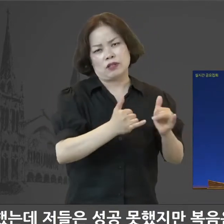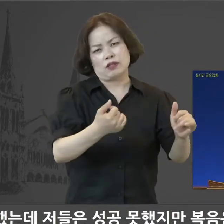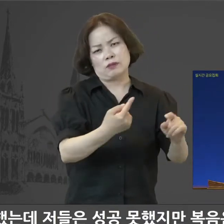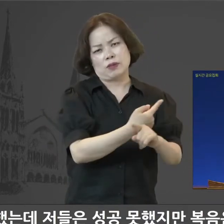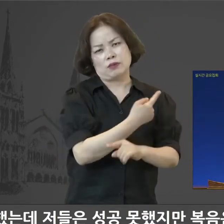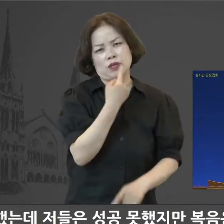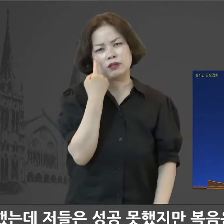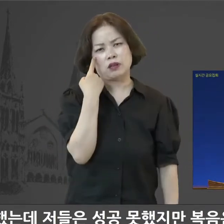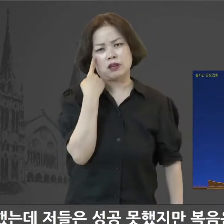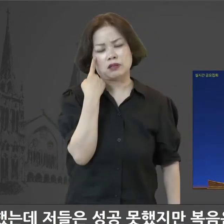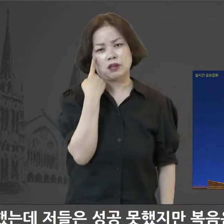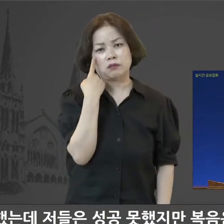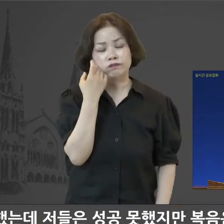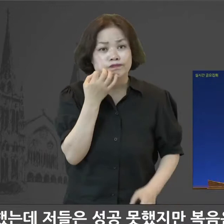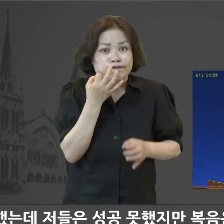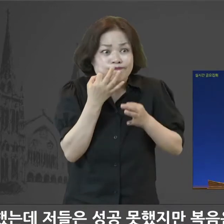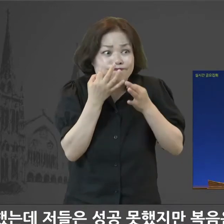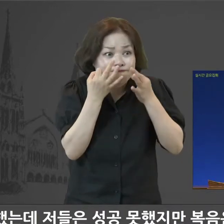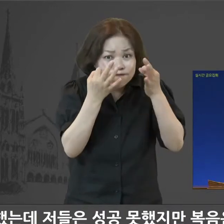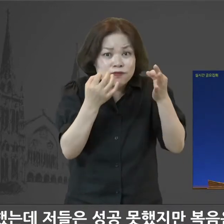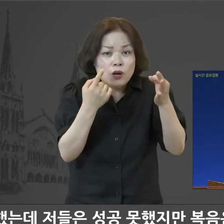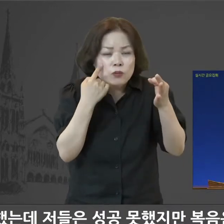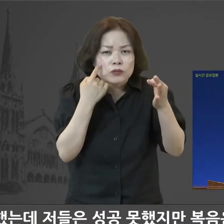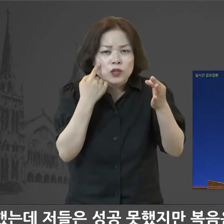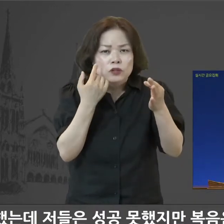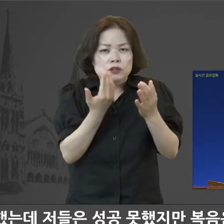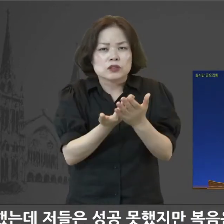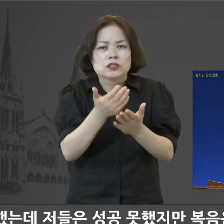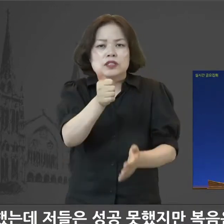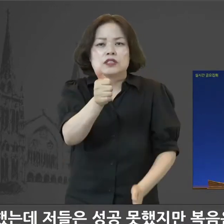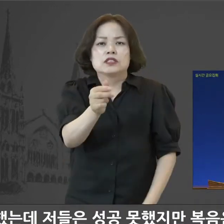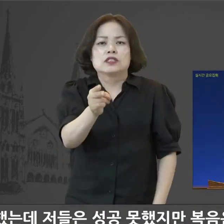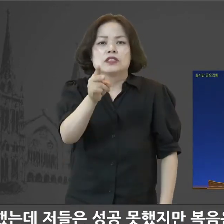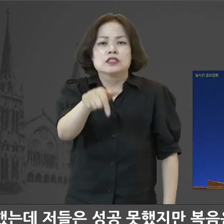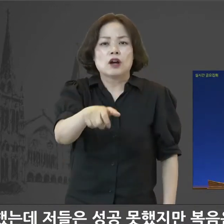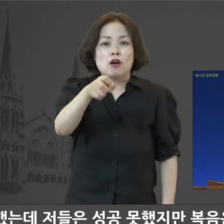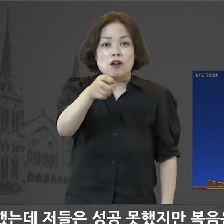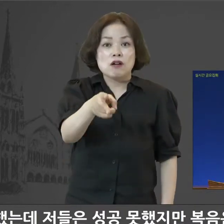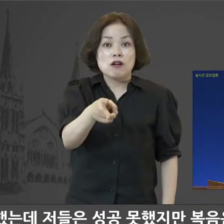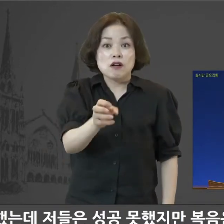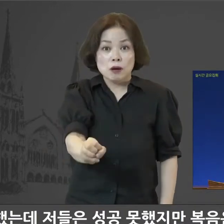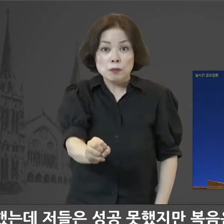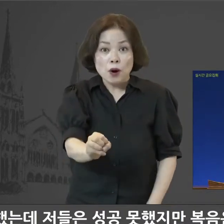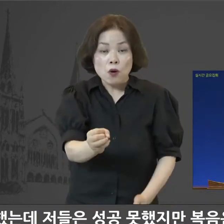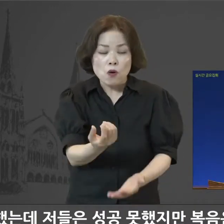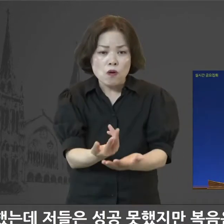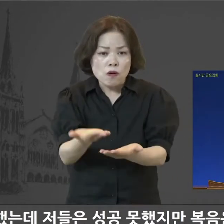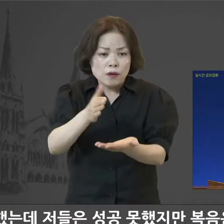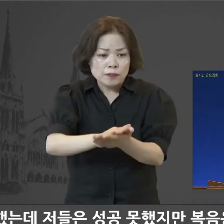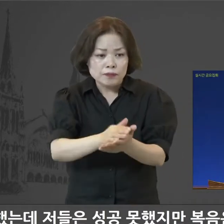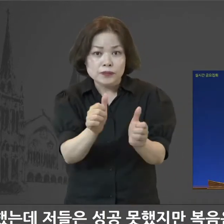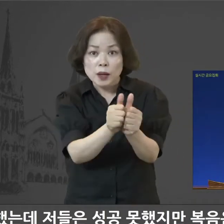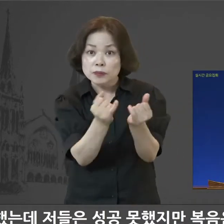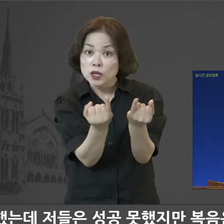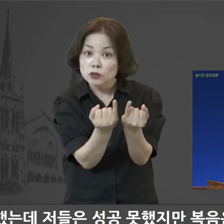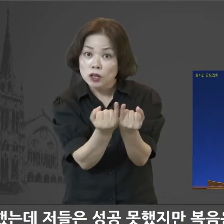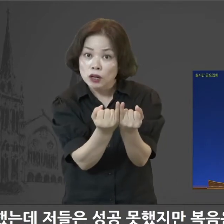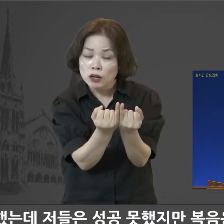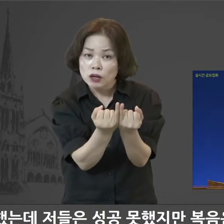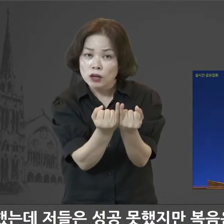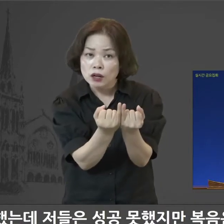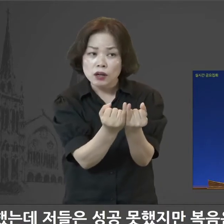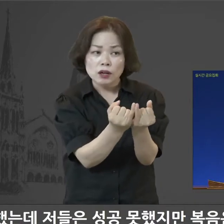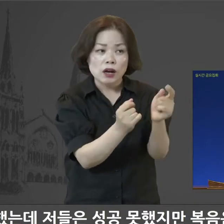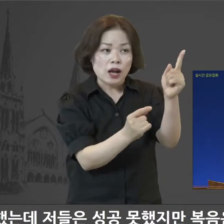바꿔보겠다, 이걸 노력을 하는 거예요. 그걸 이제 혁명적으로 하자. 그래가지고 잘 생각해 보세요. 왜 남자하고 여자, 한 남자와